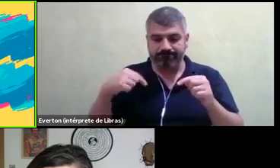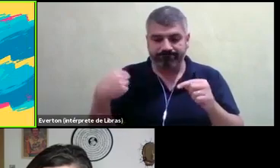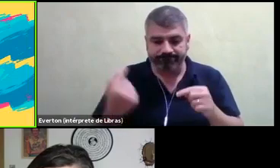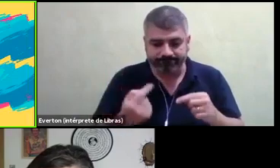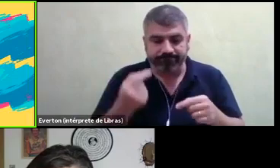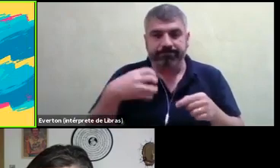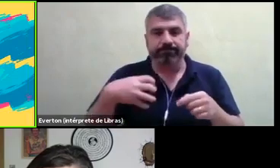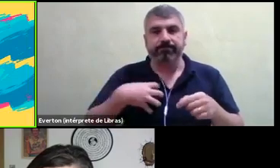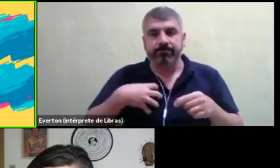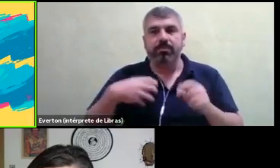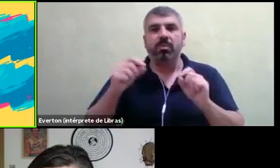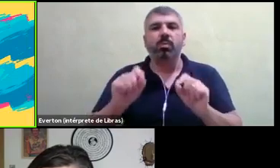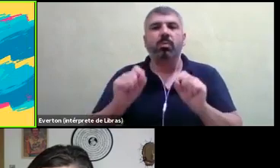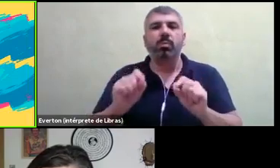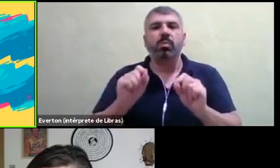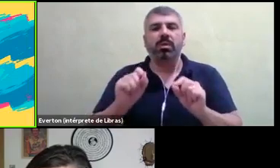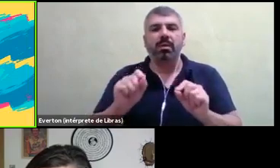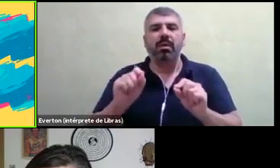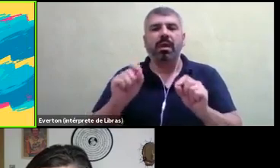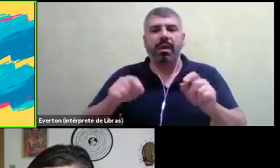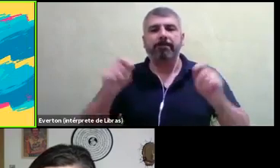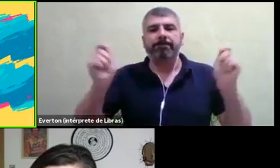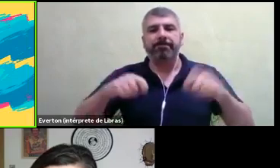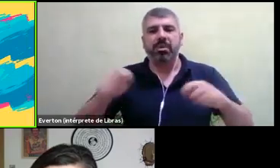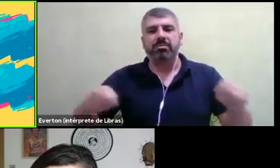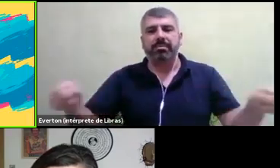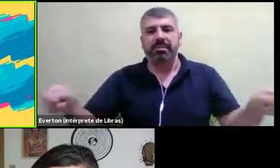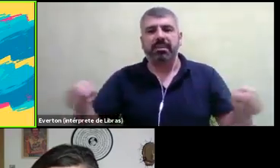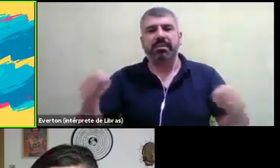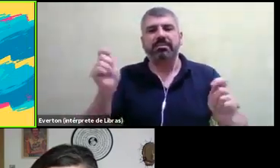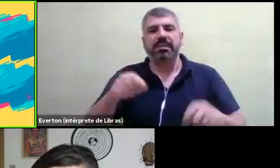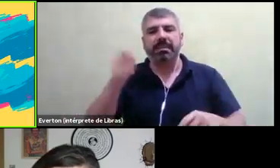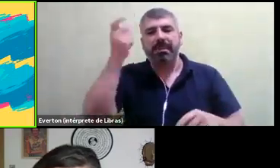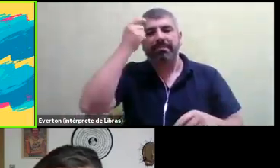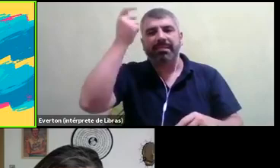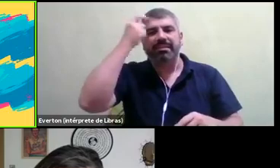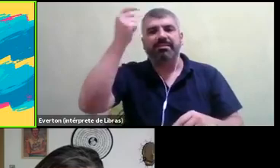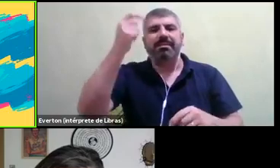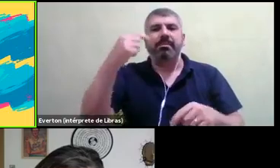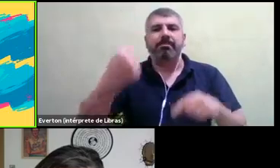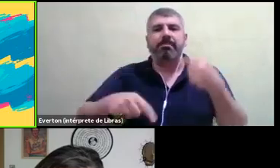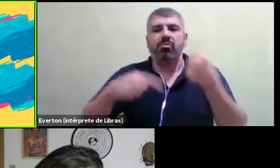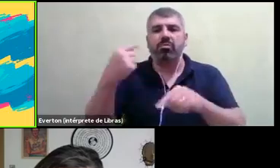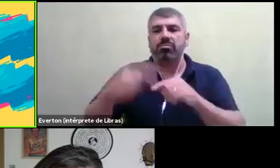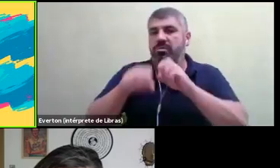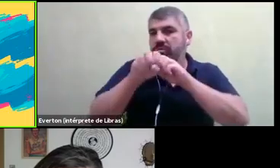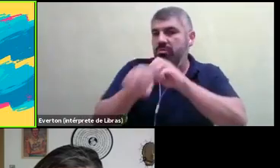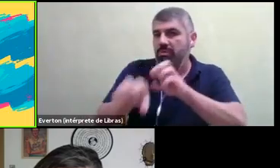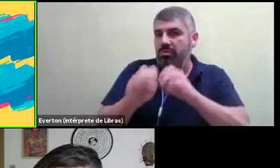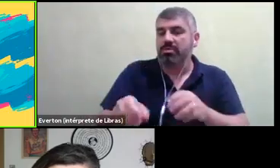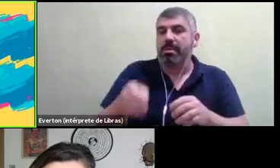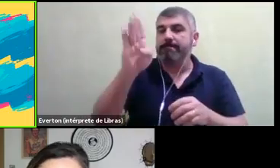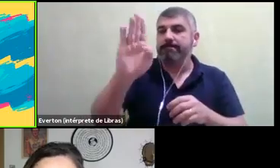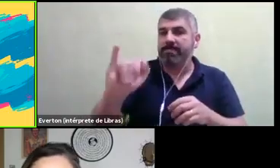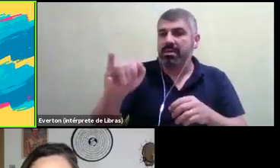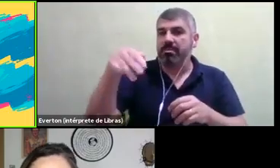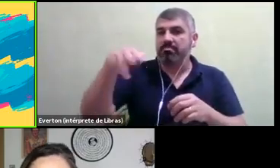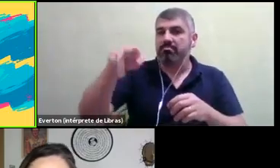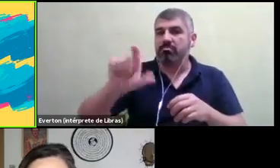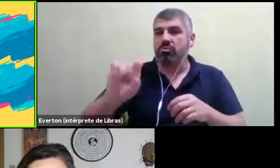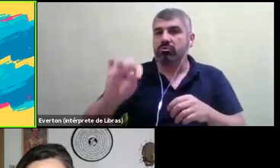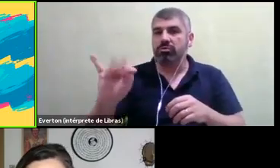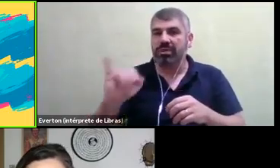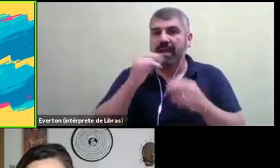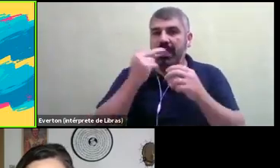configura, então, a possibilidade da gente pensar uma política para a educação bimultilingüe nesse país. Então, se